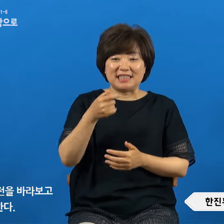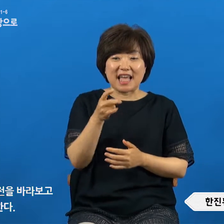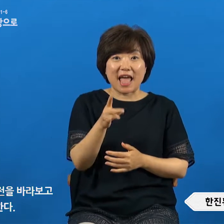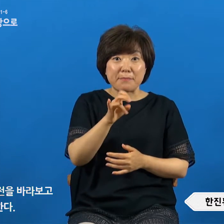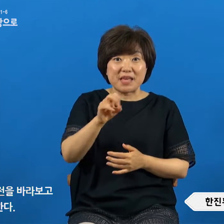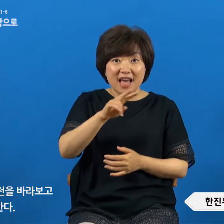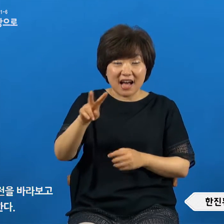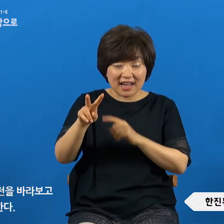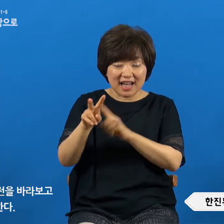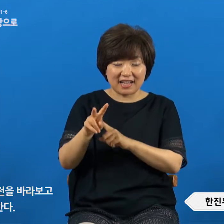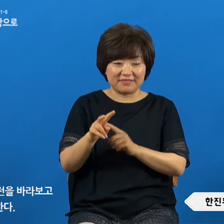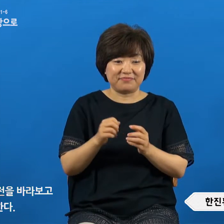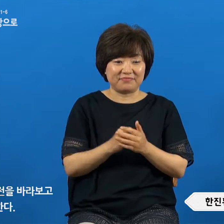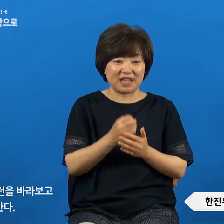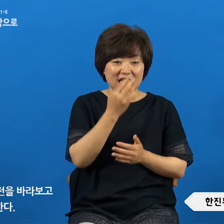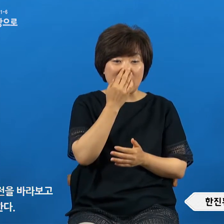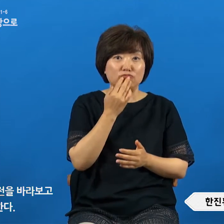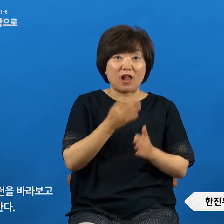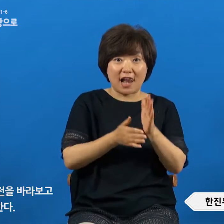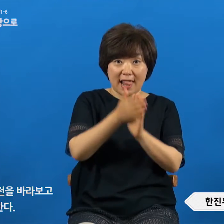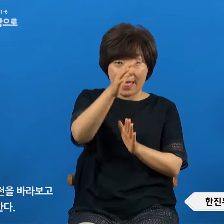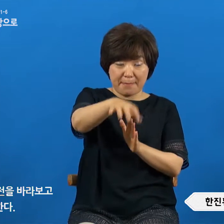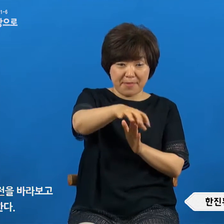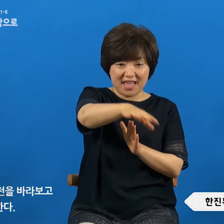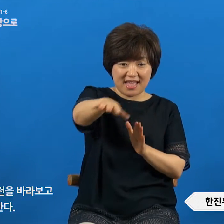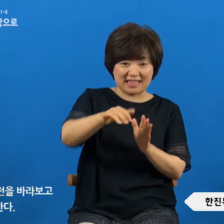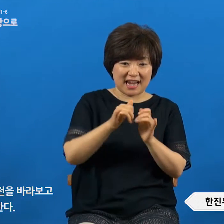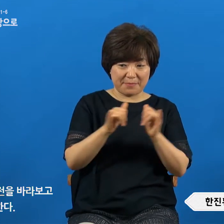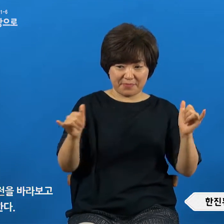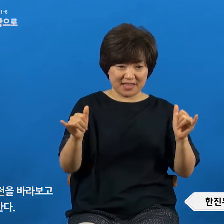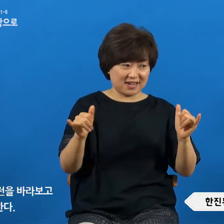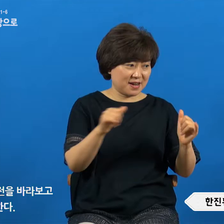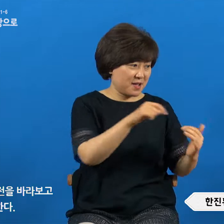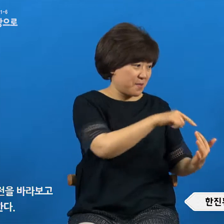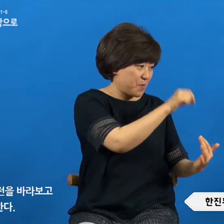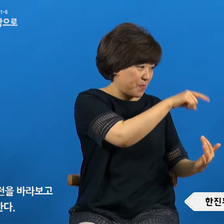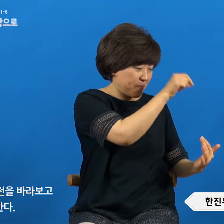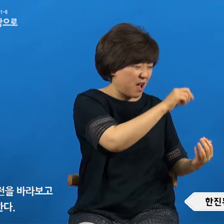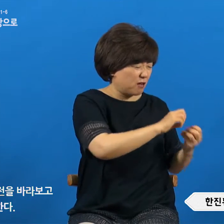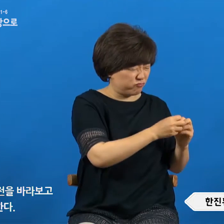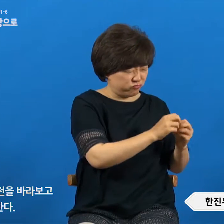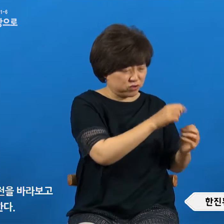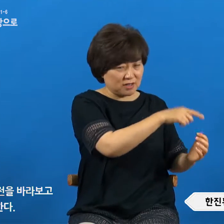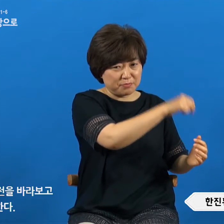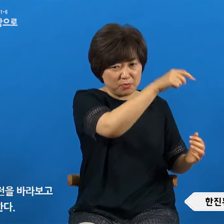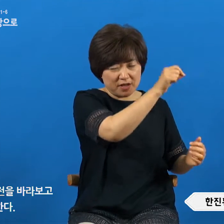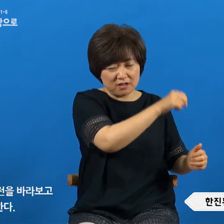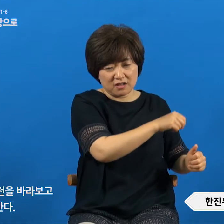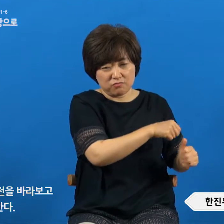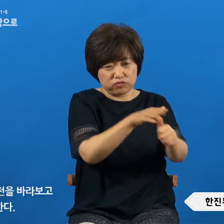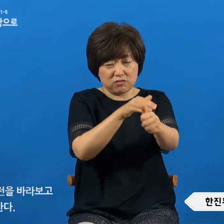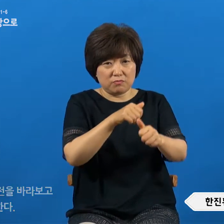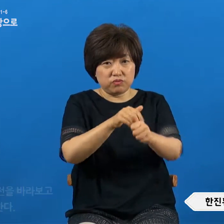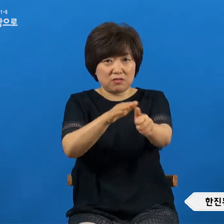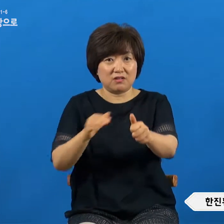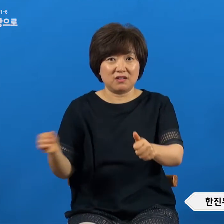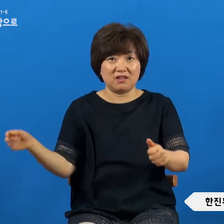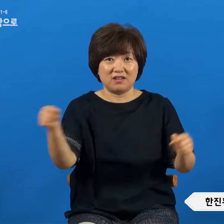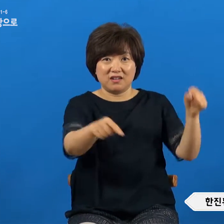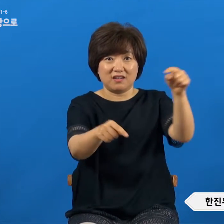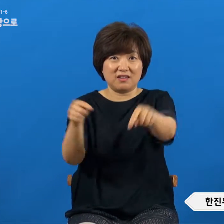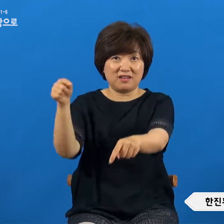느헤미야가 예루살렘의 백성들을 이주를 시킬 때 주먹구구식으로 막연하게 그렇게 한 것이 아닙니다.